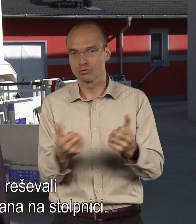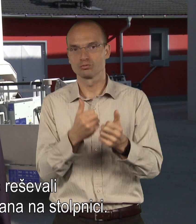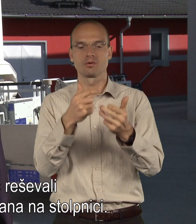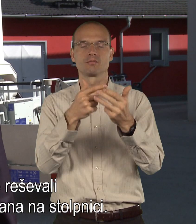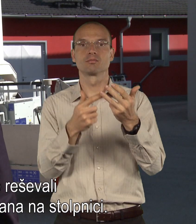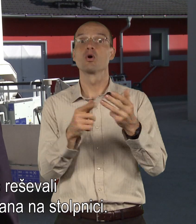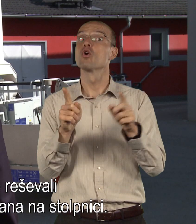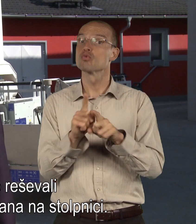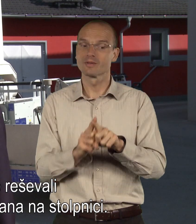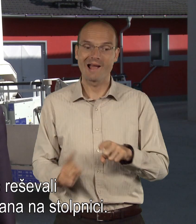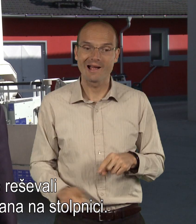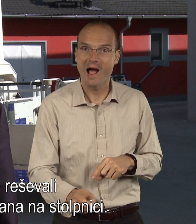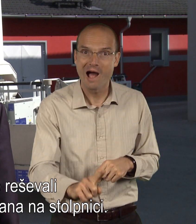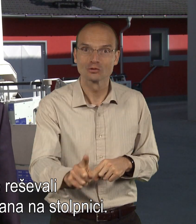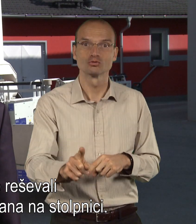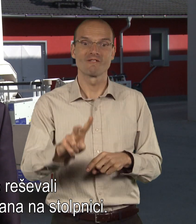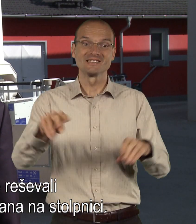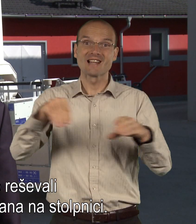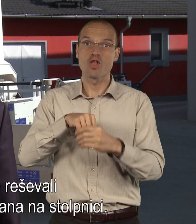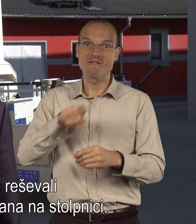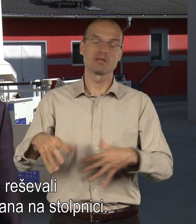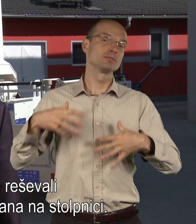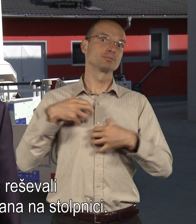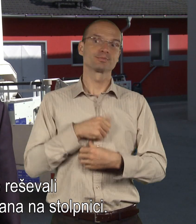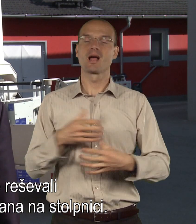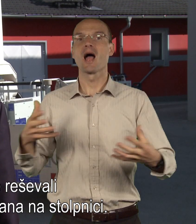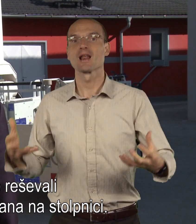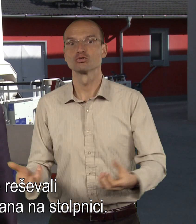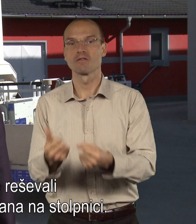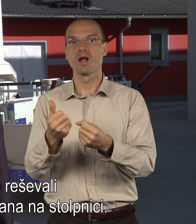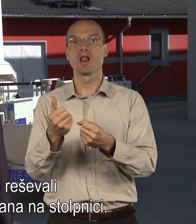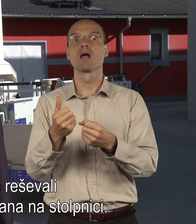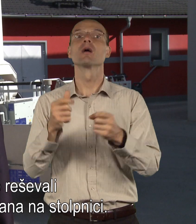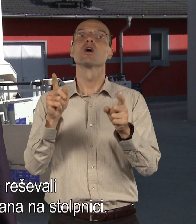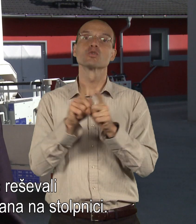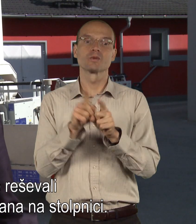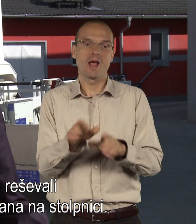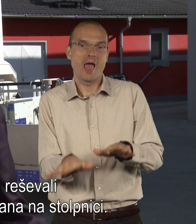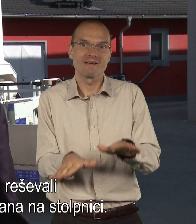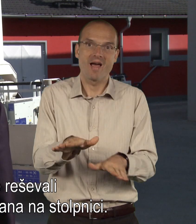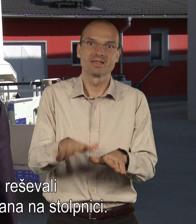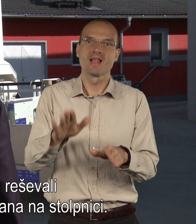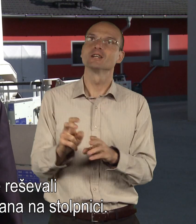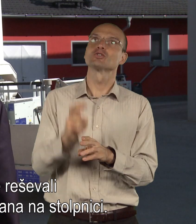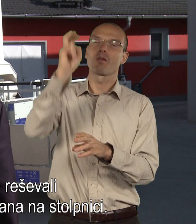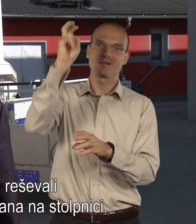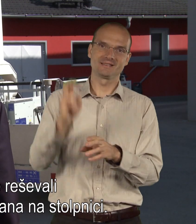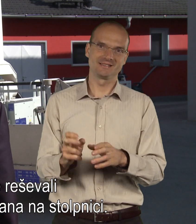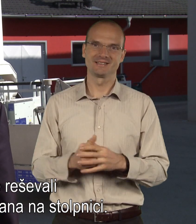Potem tudi kače smo že imeli v stanovanju, smo reševali, in pa legvana na stolpnici.